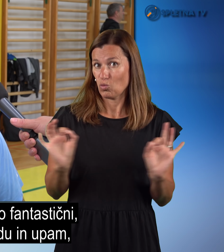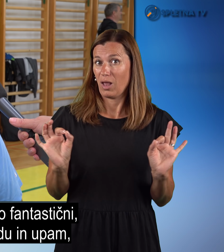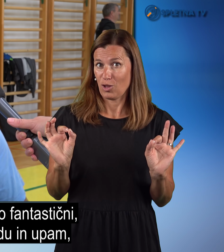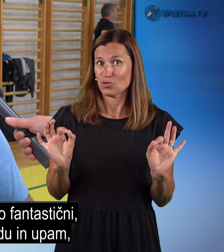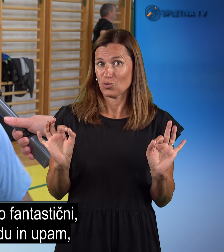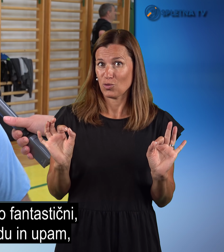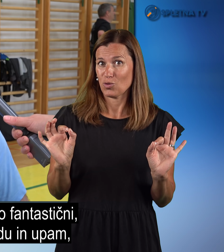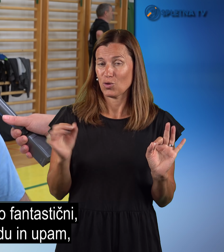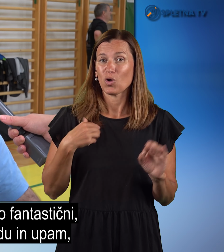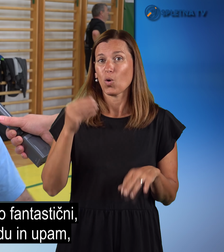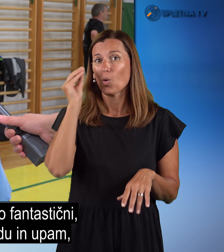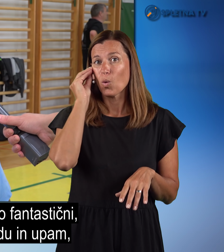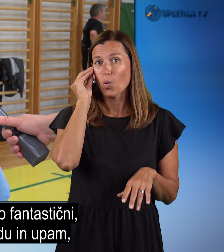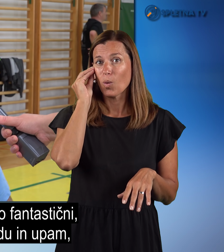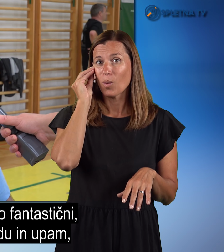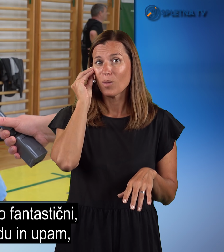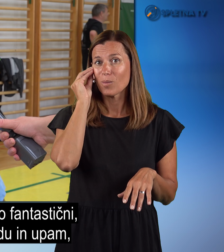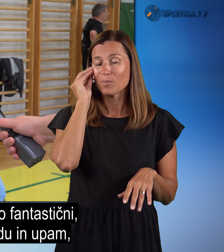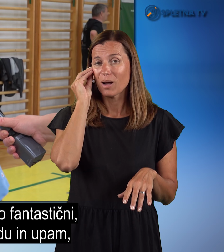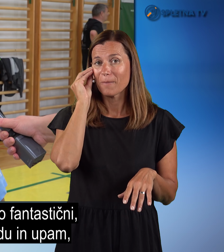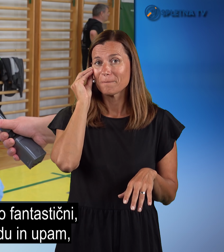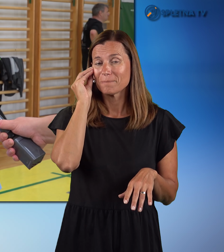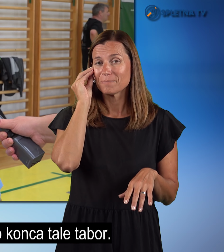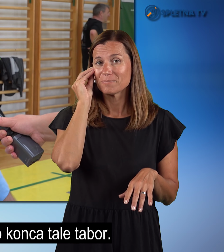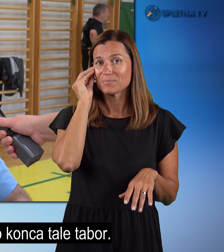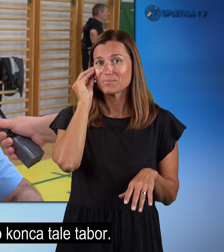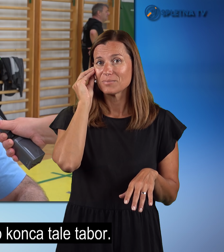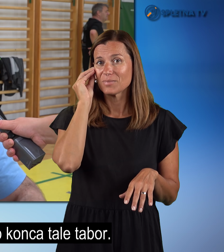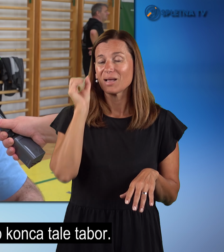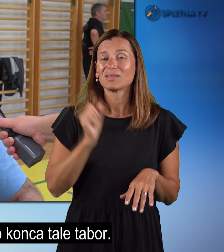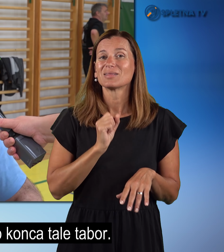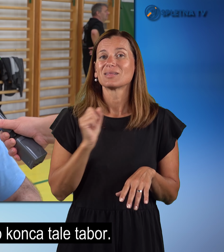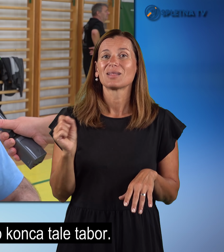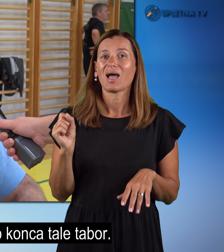redu in upam, da se